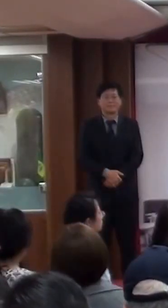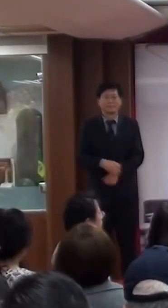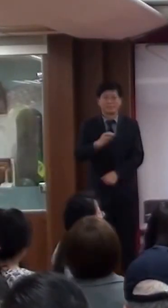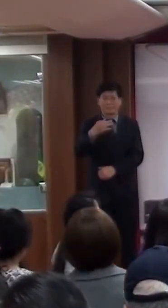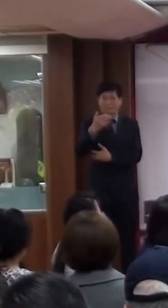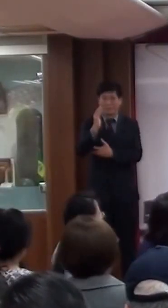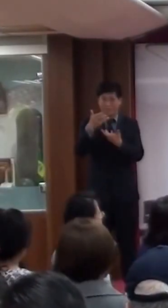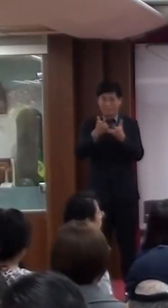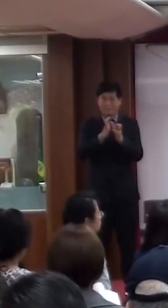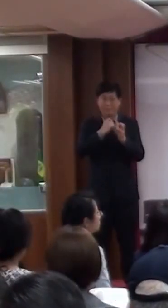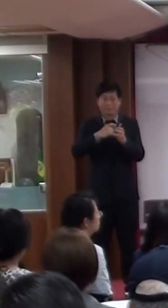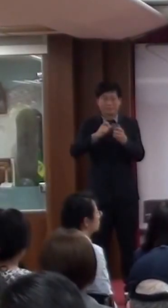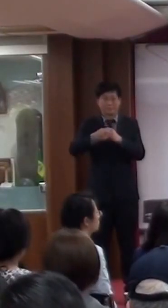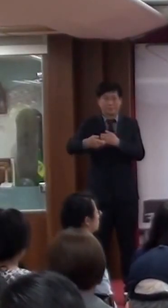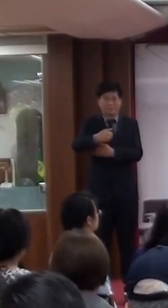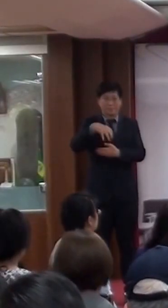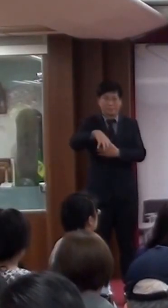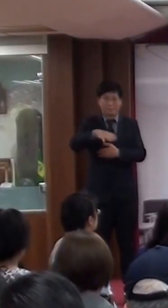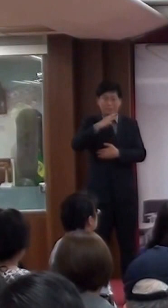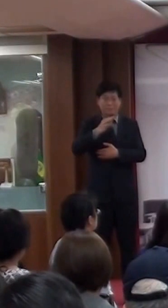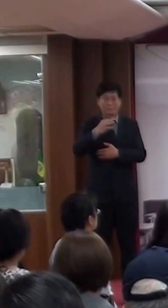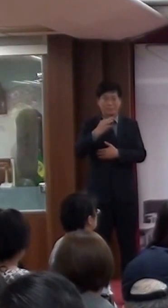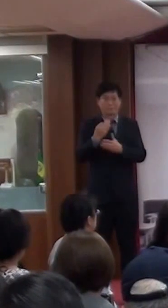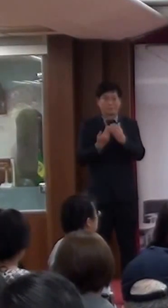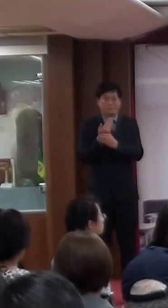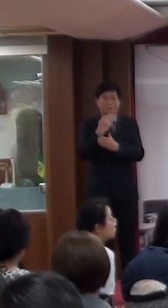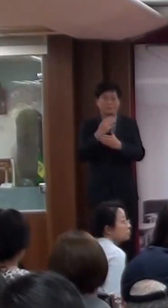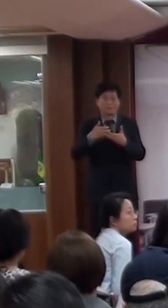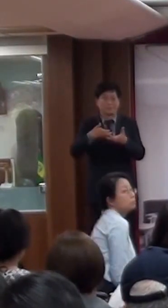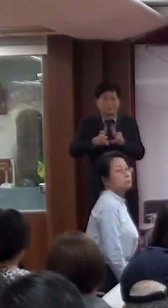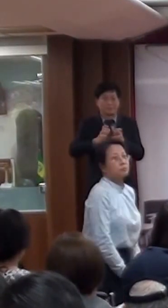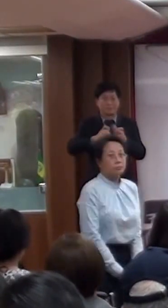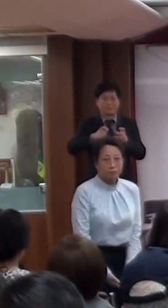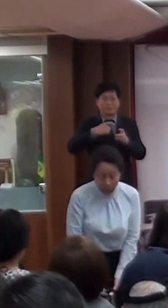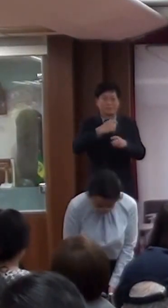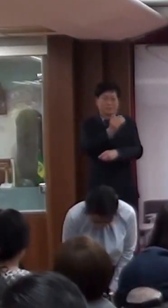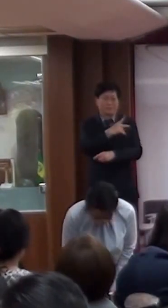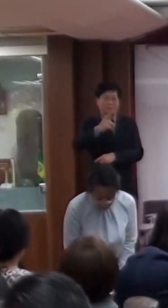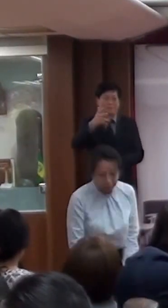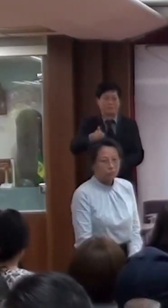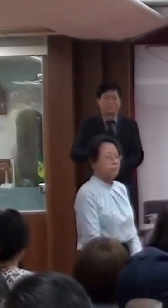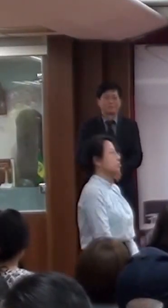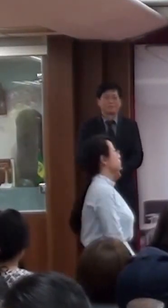财政部赋税署财产税组陈淑倩科长。